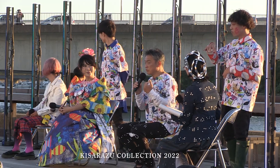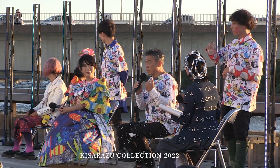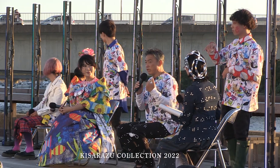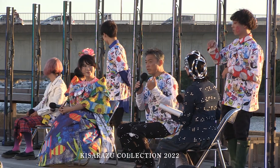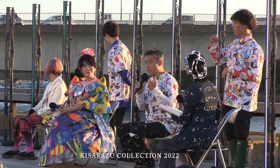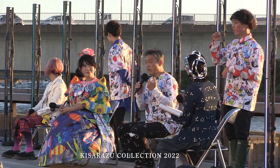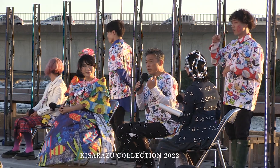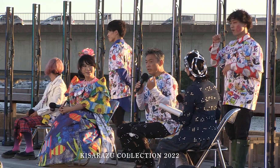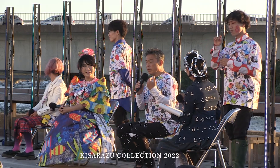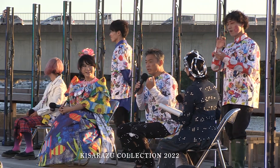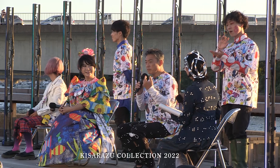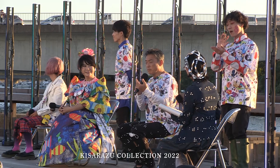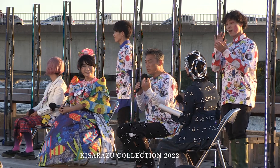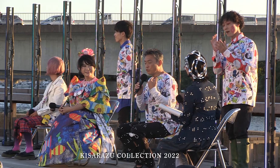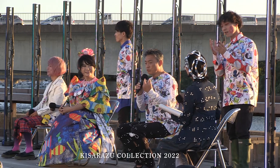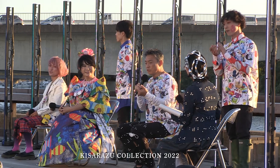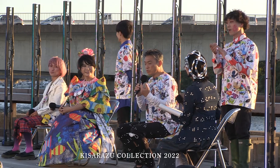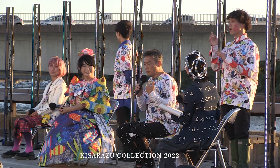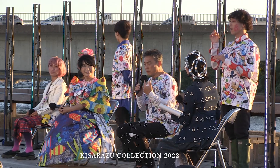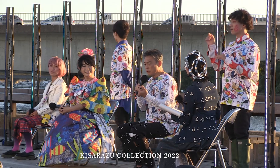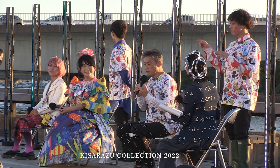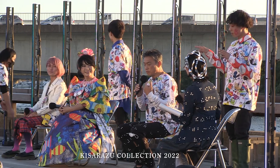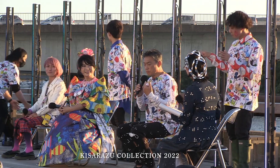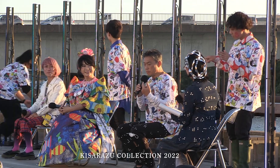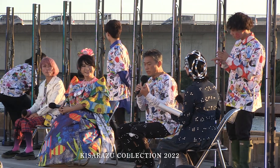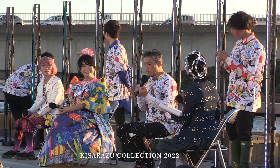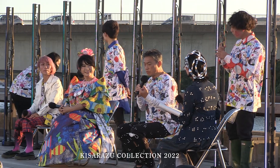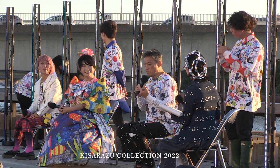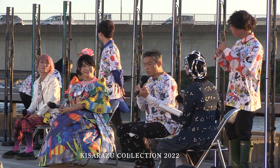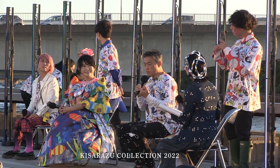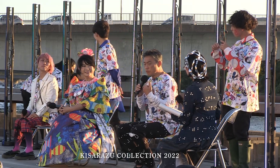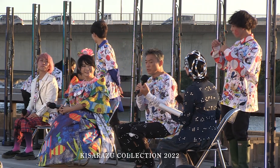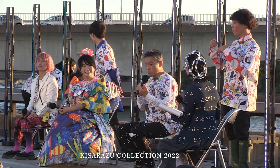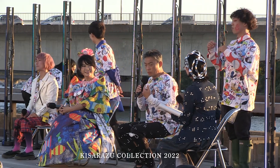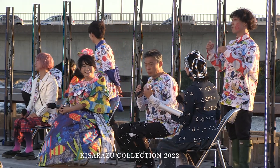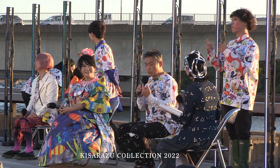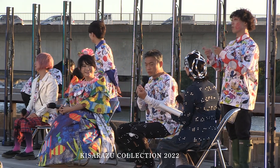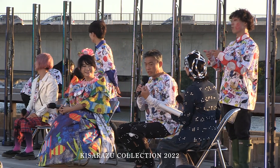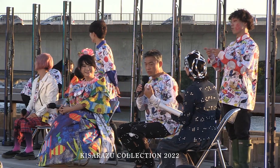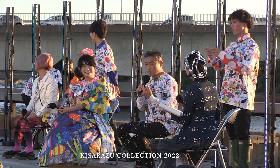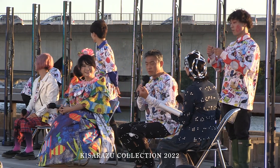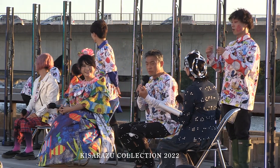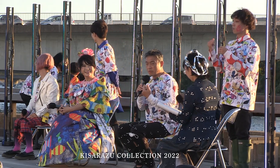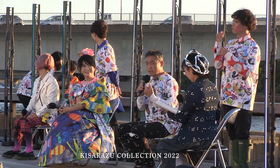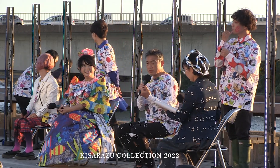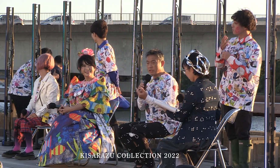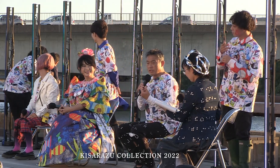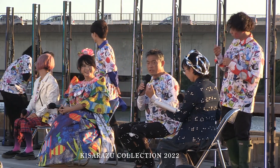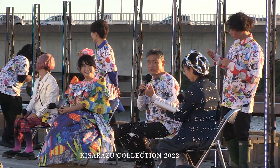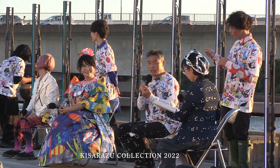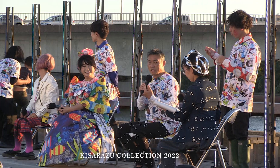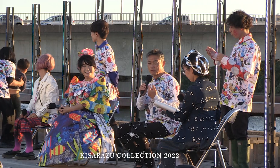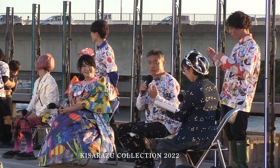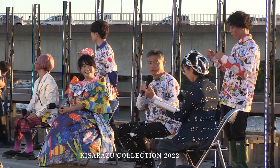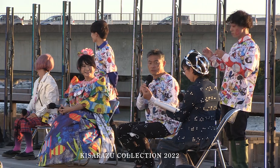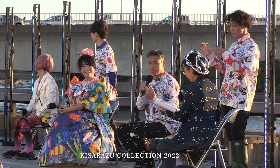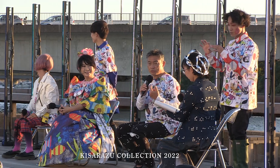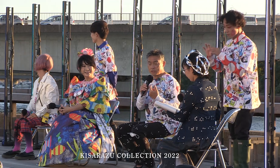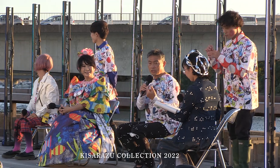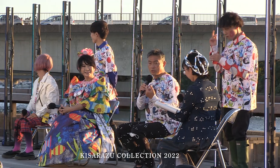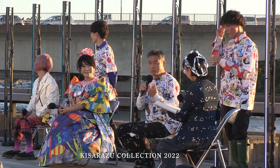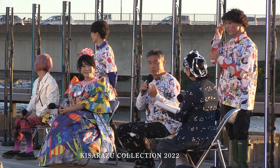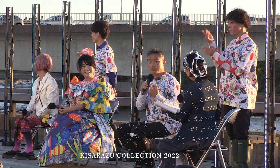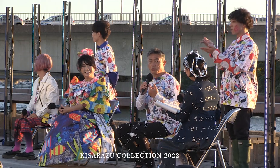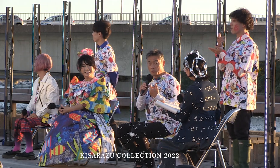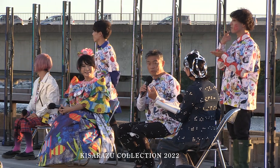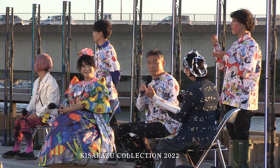ういうふうに仕上がって、今まで以上にこう港と海とのつながりを感じていただきたいなというふう